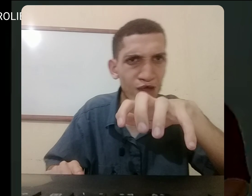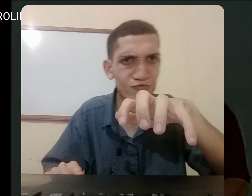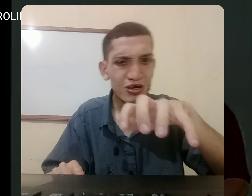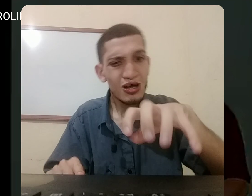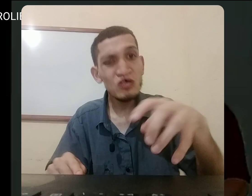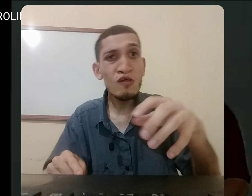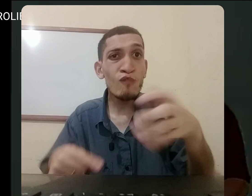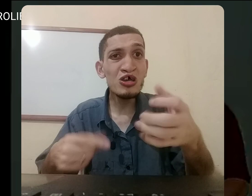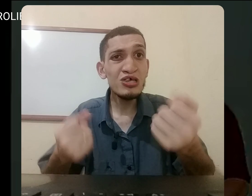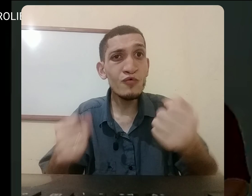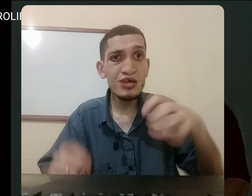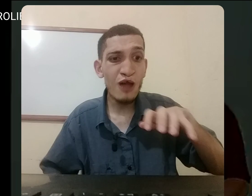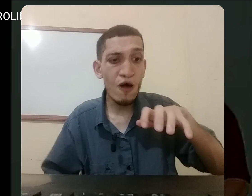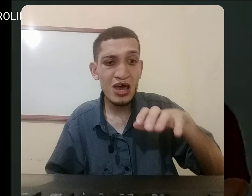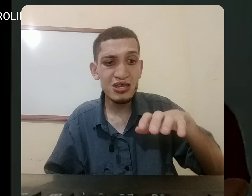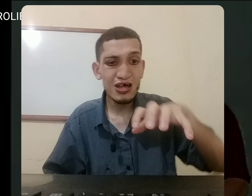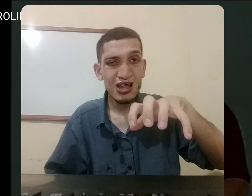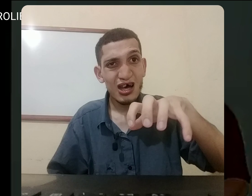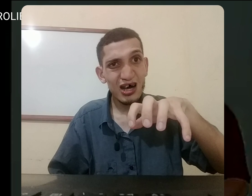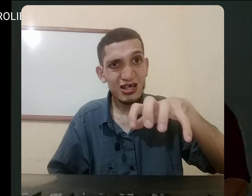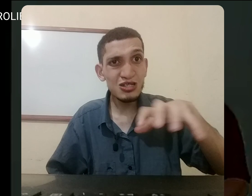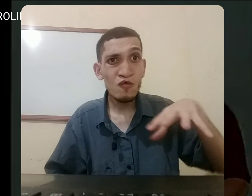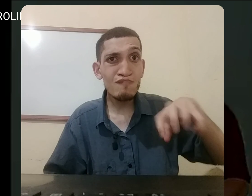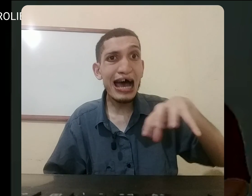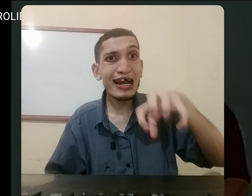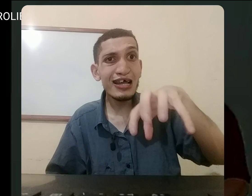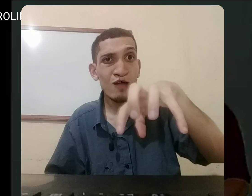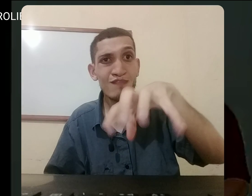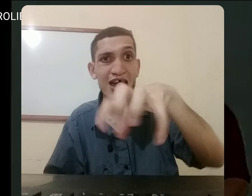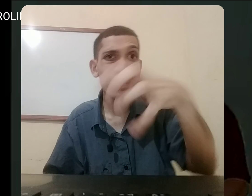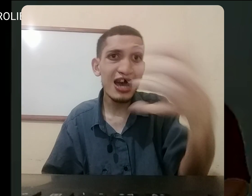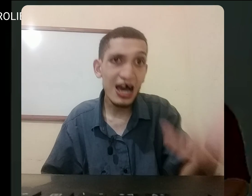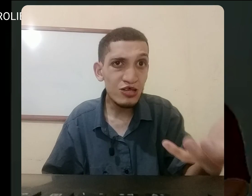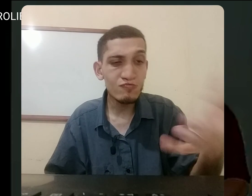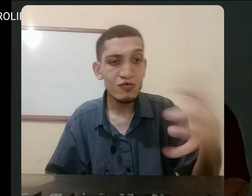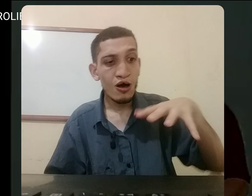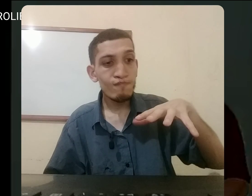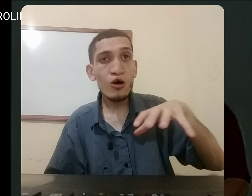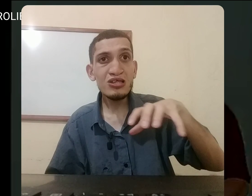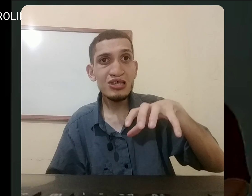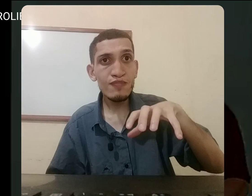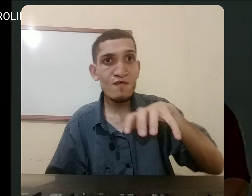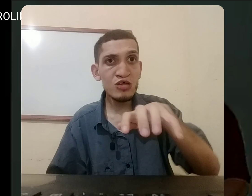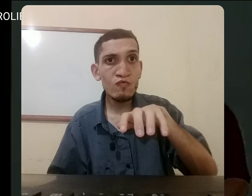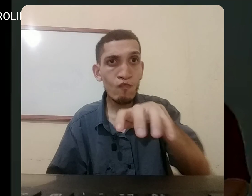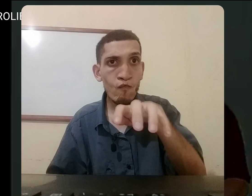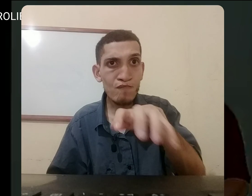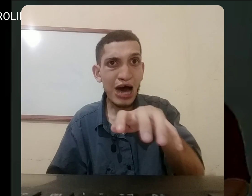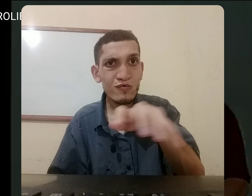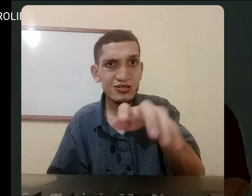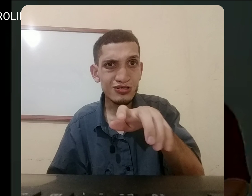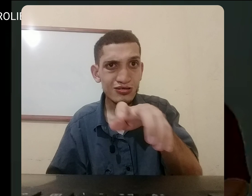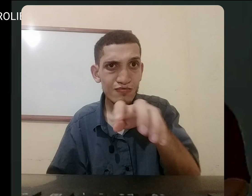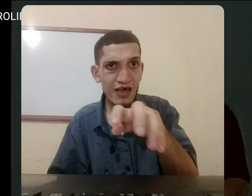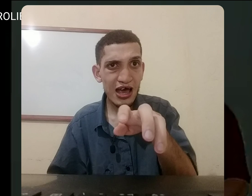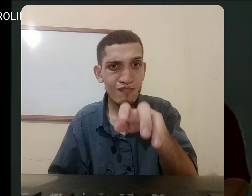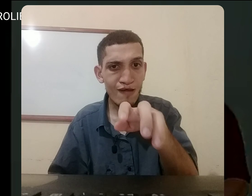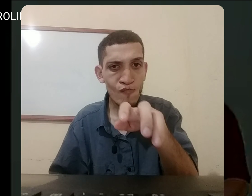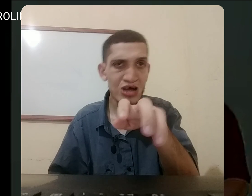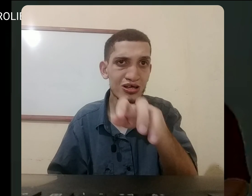formato? Isso pode ser o quê? Talvez, assim, uma aranha? Uma aranha caiu? Pode ser, talvez, um mouse?